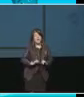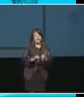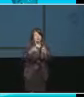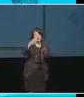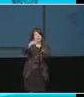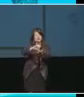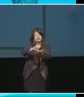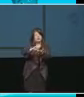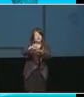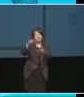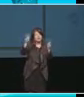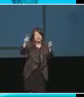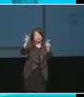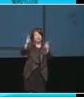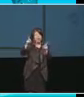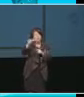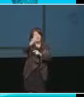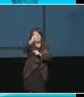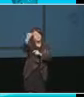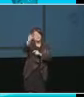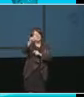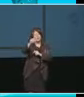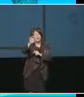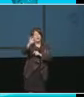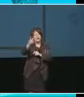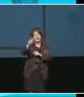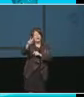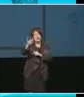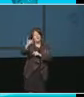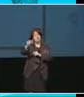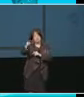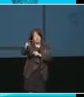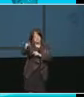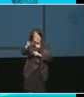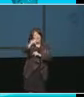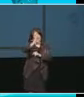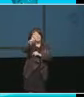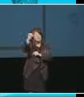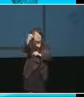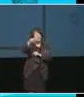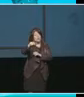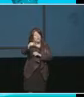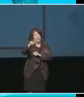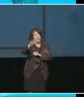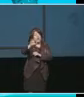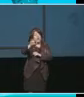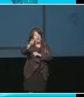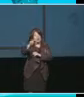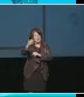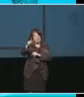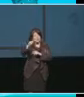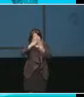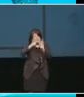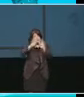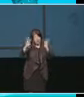Levi il Salone celebrerà la sua opera con incontri e tavole rotonde a Primo Levi dedicata una mattina di studi arricchita dal ricordo fondamentale